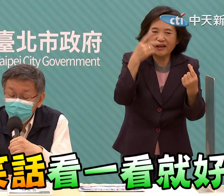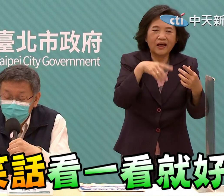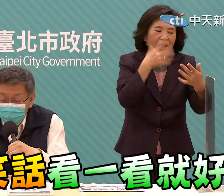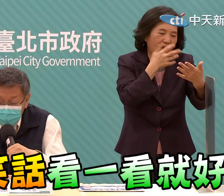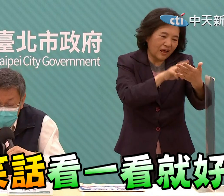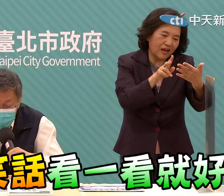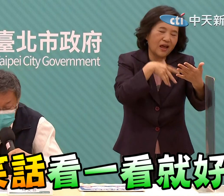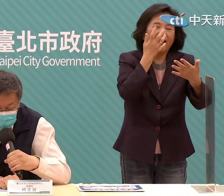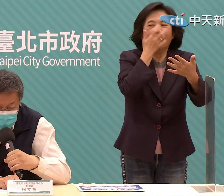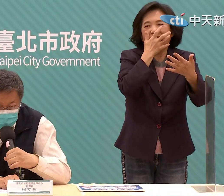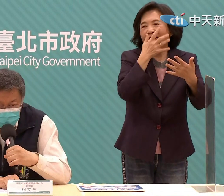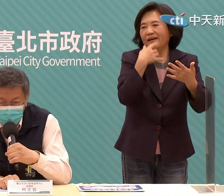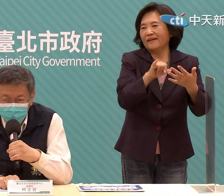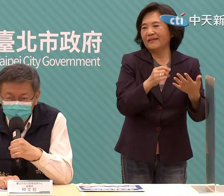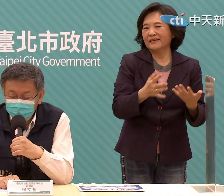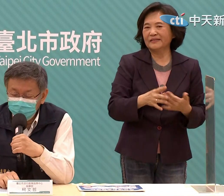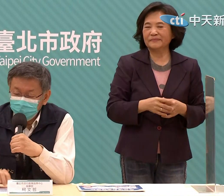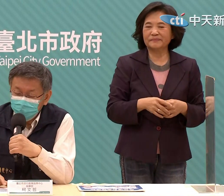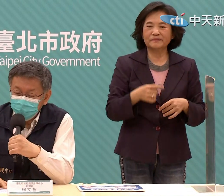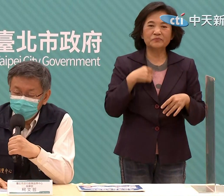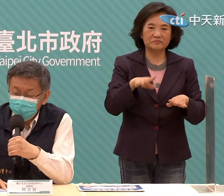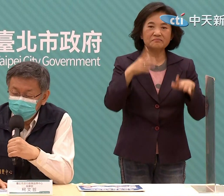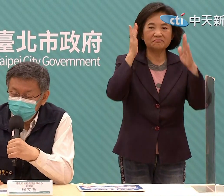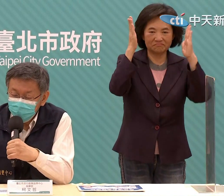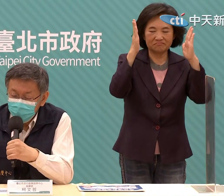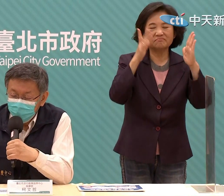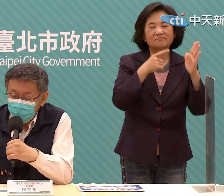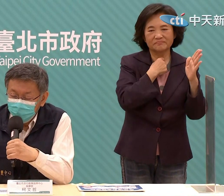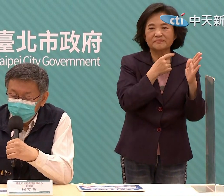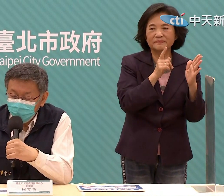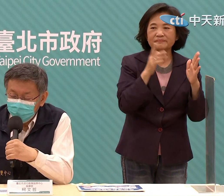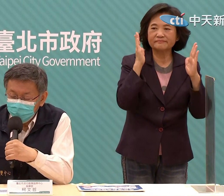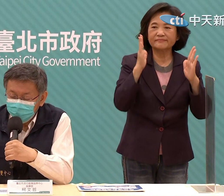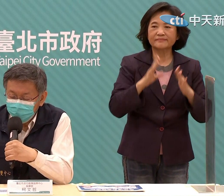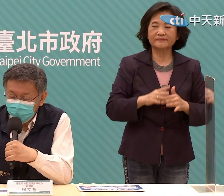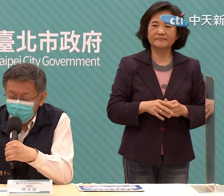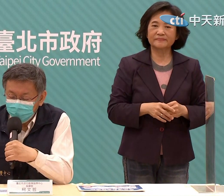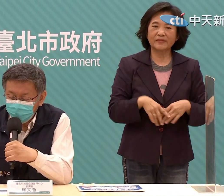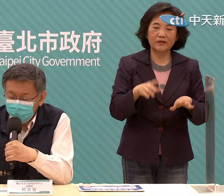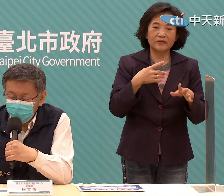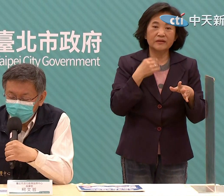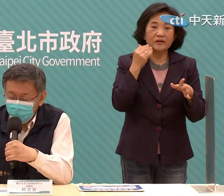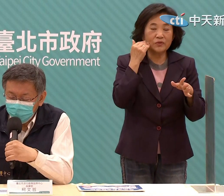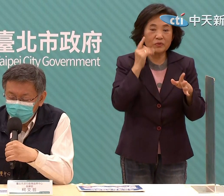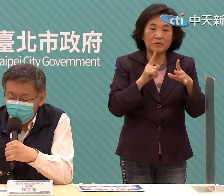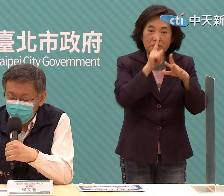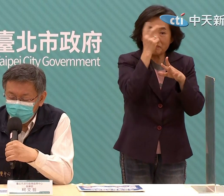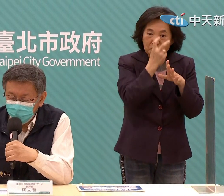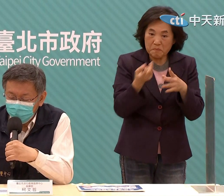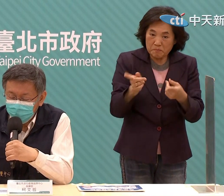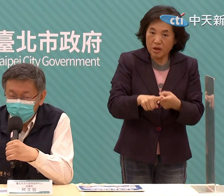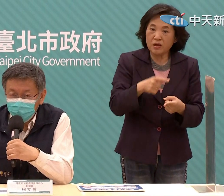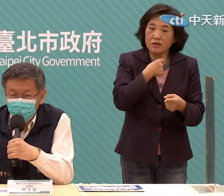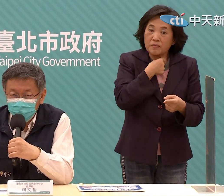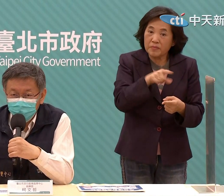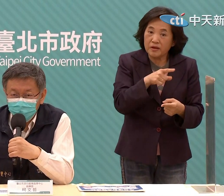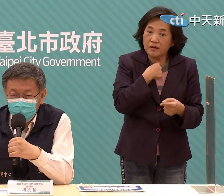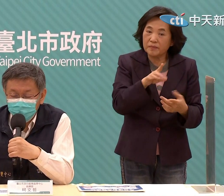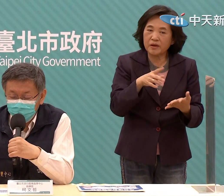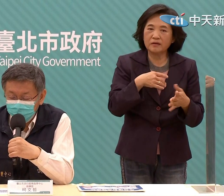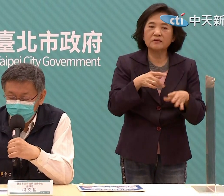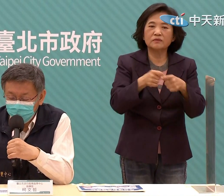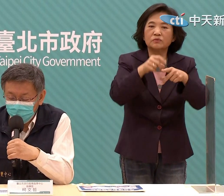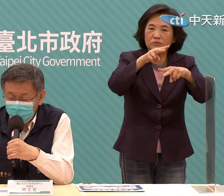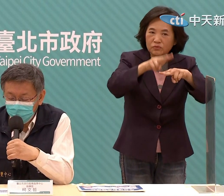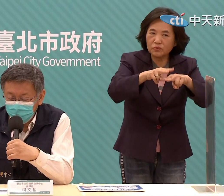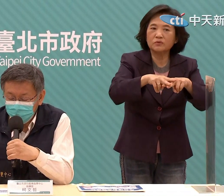就好。所以这样的、啊、比较严肃的题目啊，这个补赛做不做你知道吗？这个还是有它的公共卫生的科